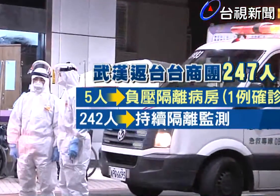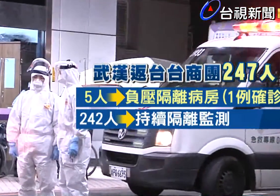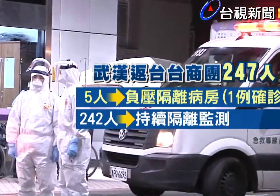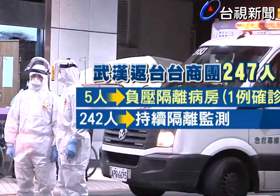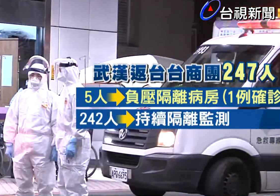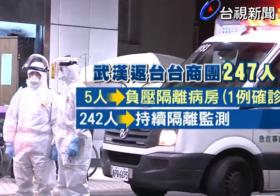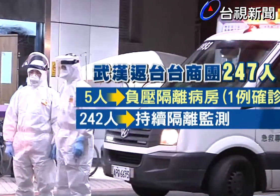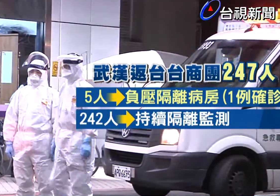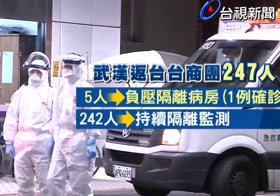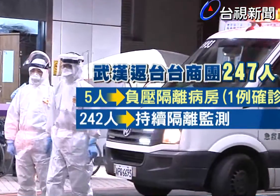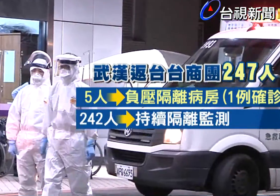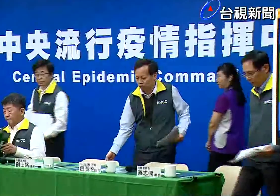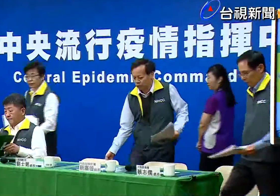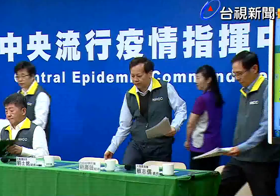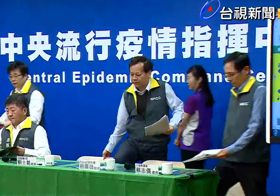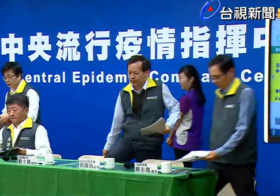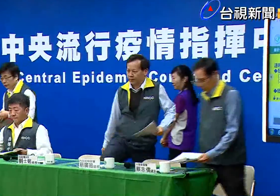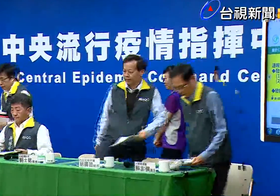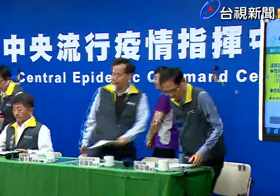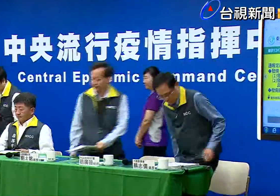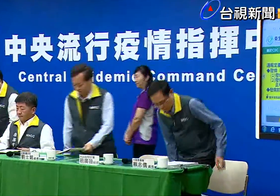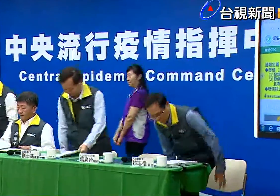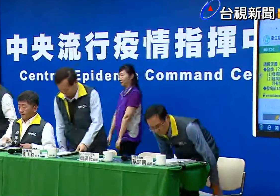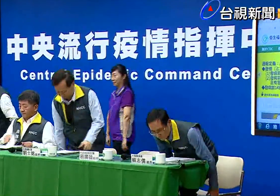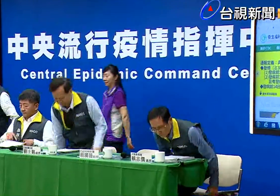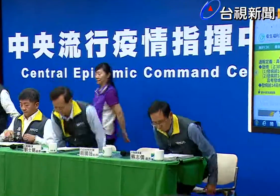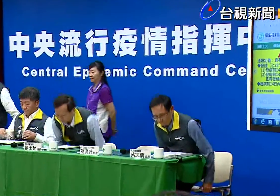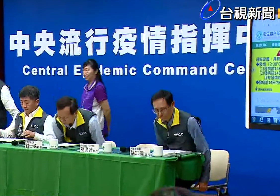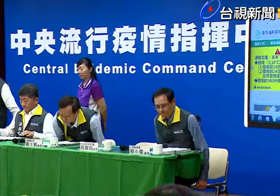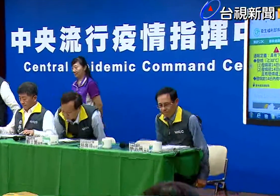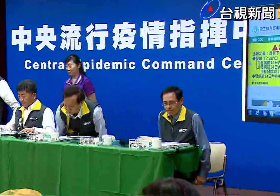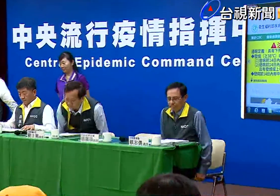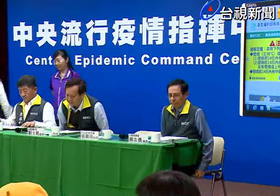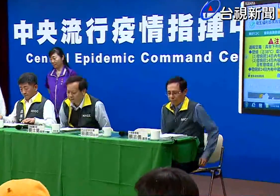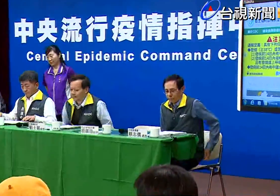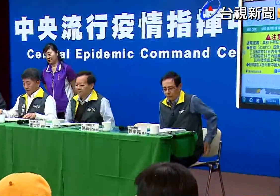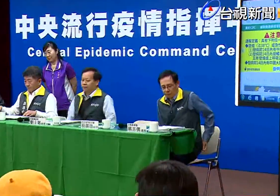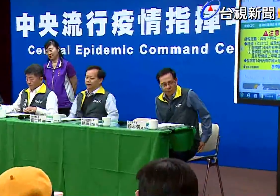在检疫所监测中。疫情指挥中心不敢大意。记者曾报道。